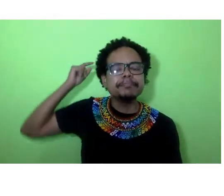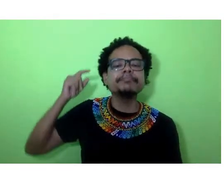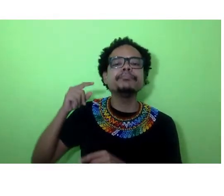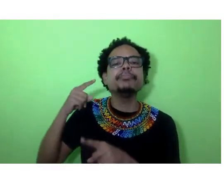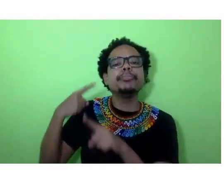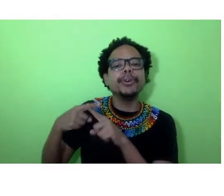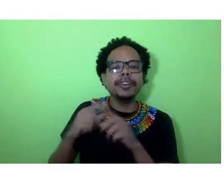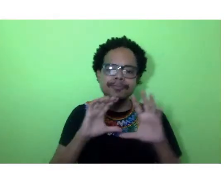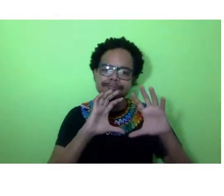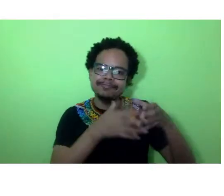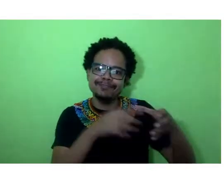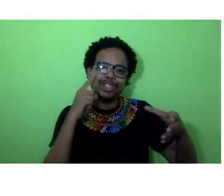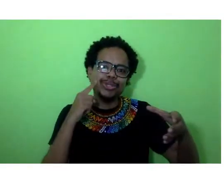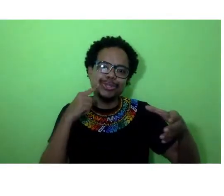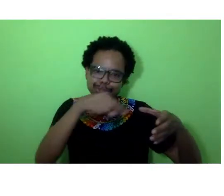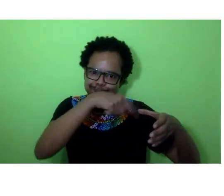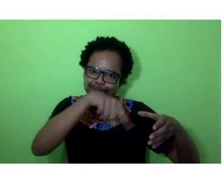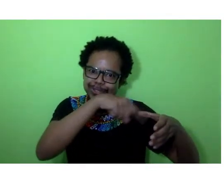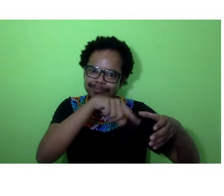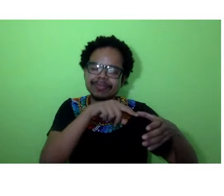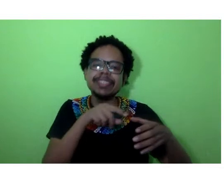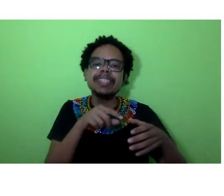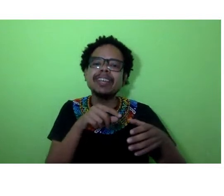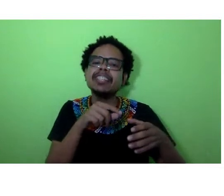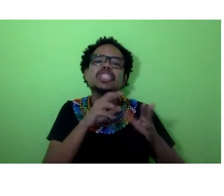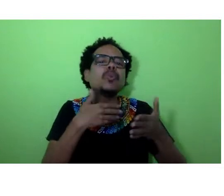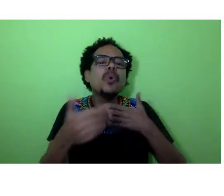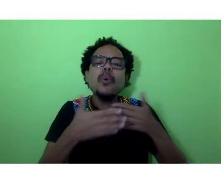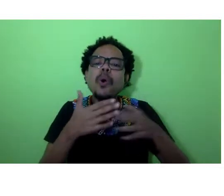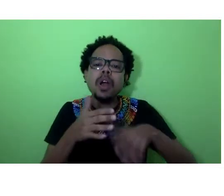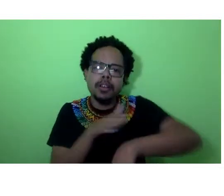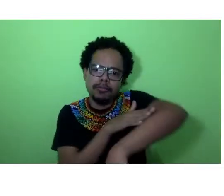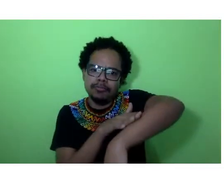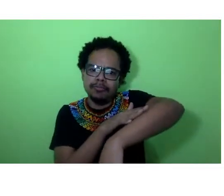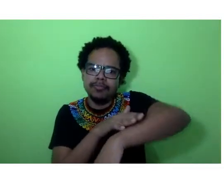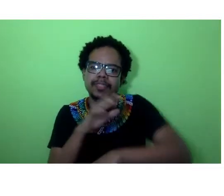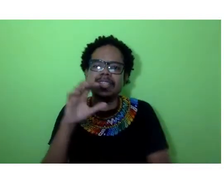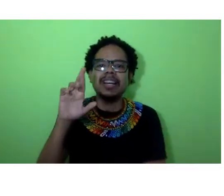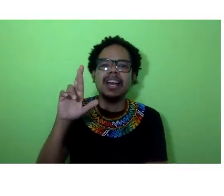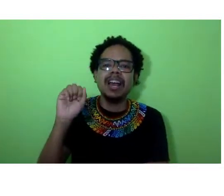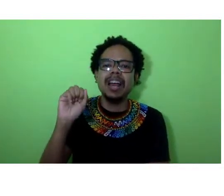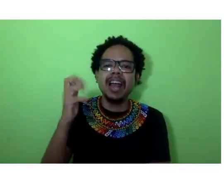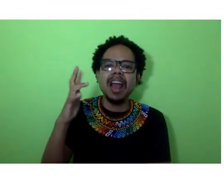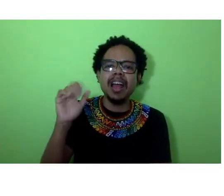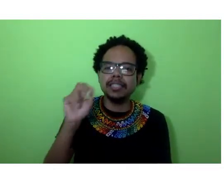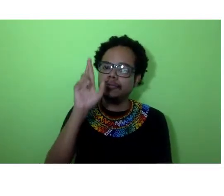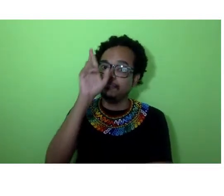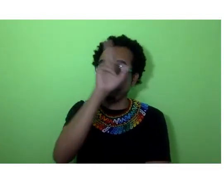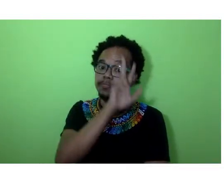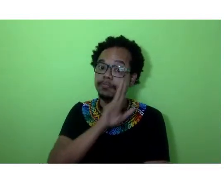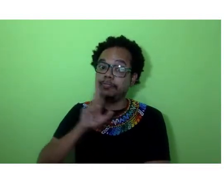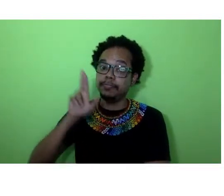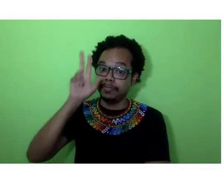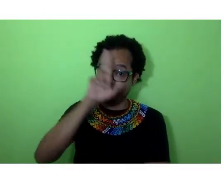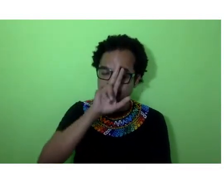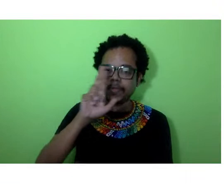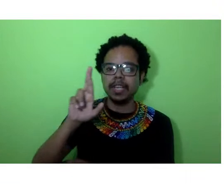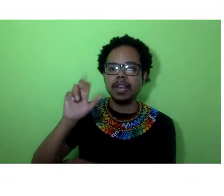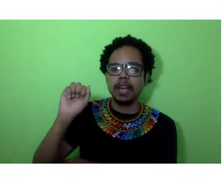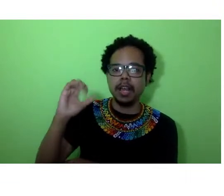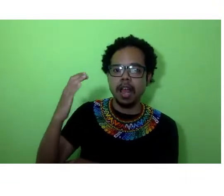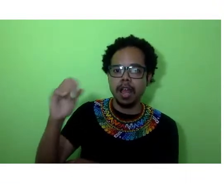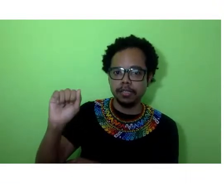não existe um conceito de objeto esse conceito é bastante antigo em qualquer pessoa